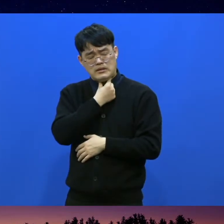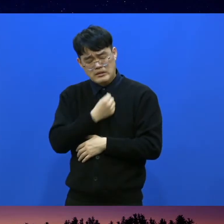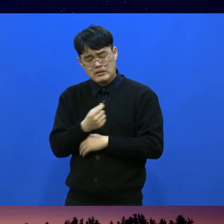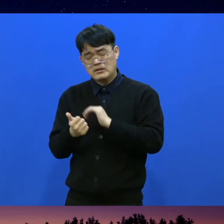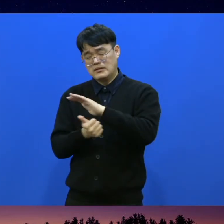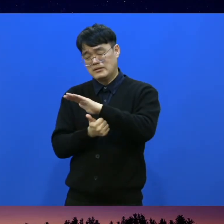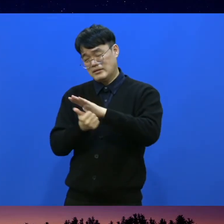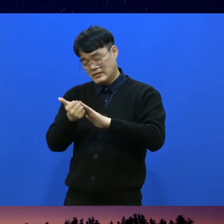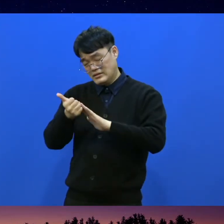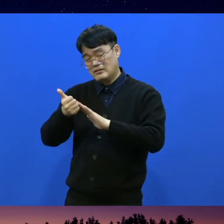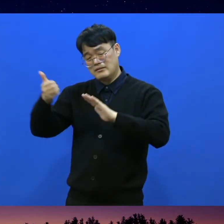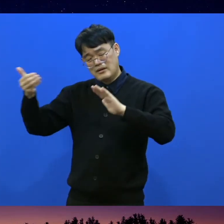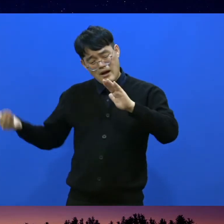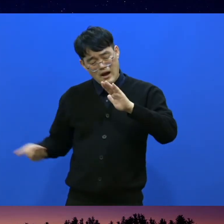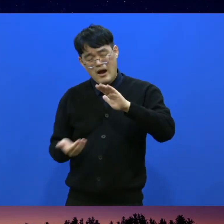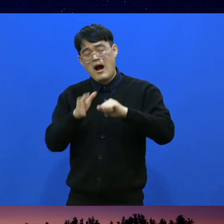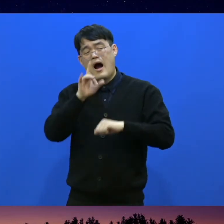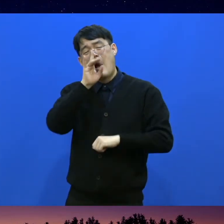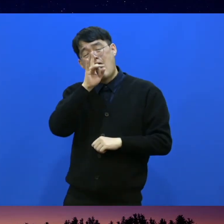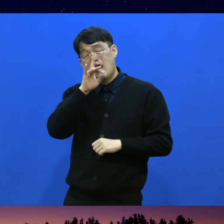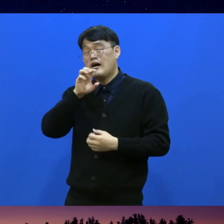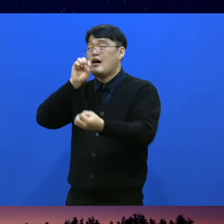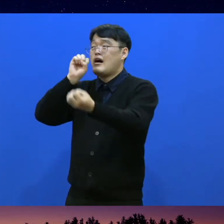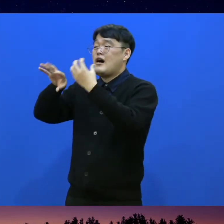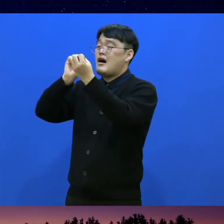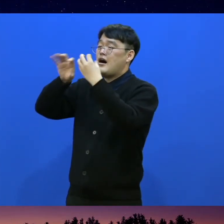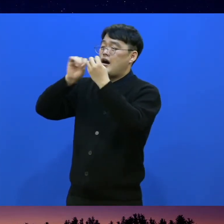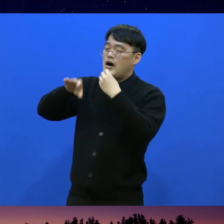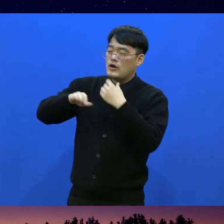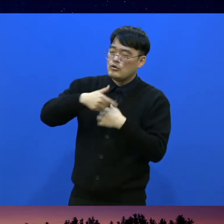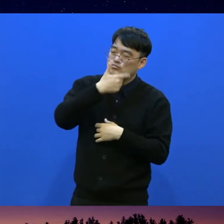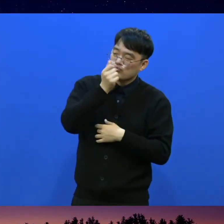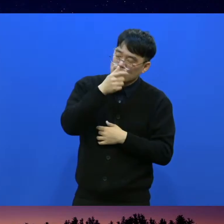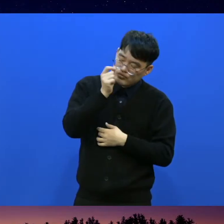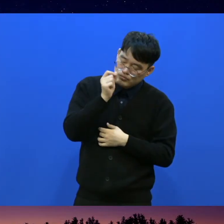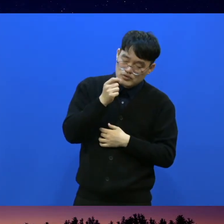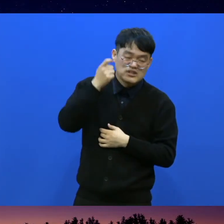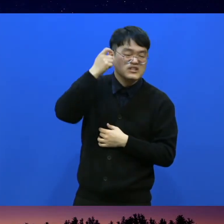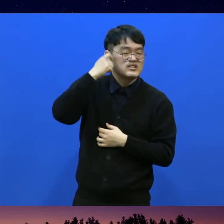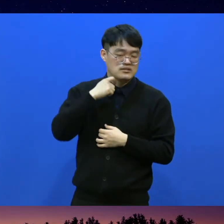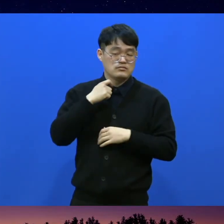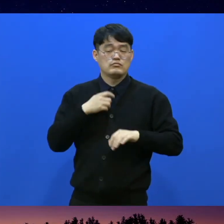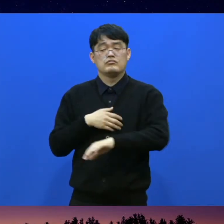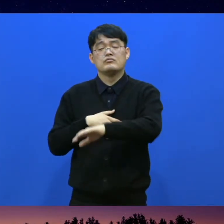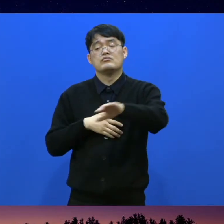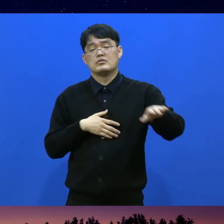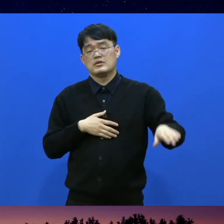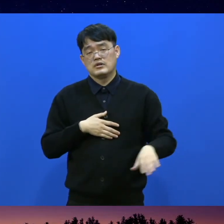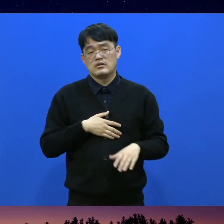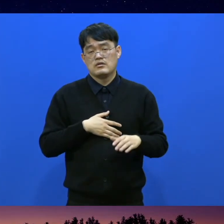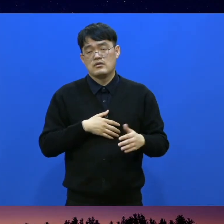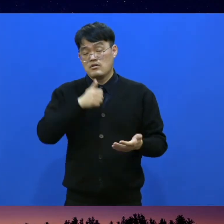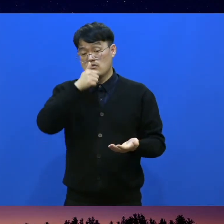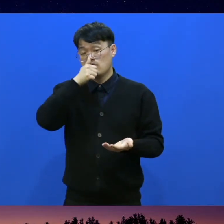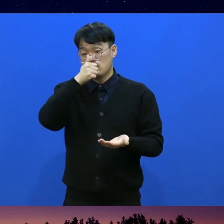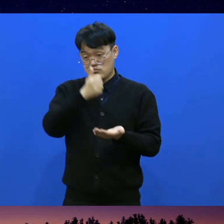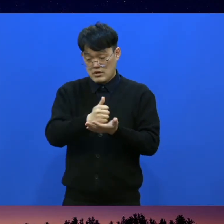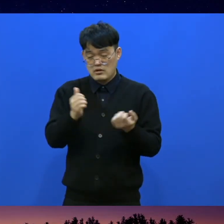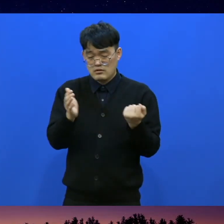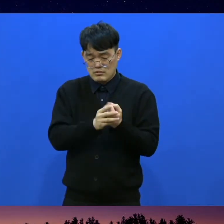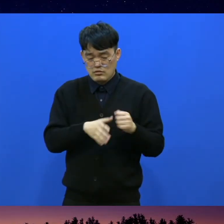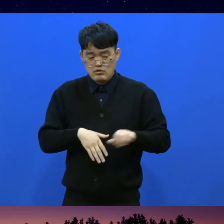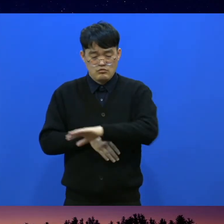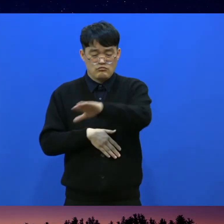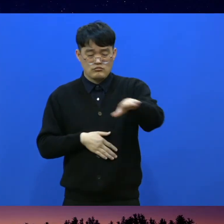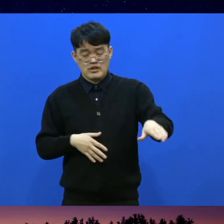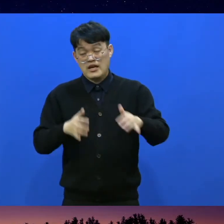거예요. 아무리 응답을 받아도 부족해요. 죄로 인하여 우리의 인간이 잃어버린 것은 죄로 인하여